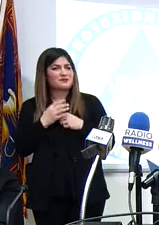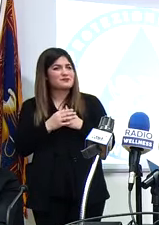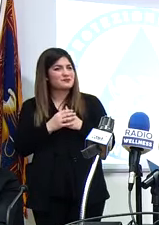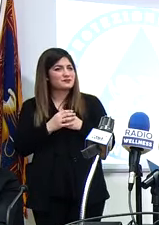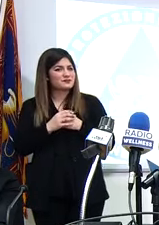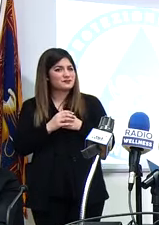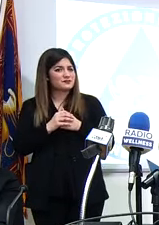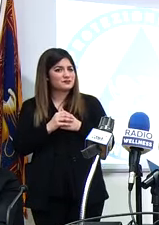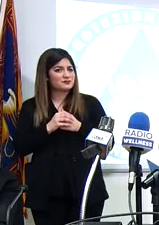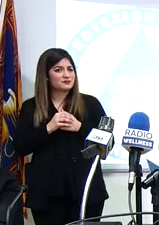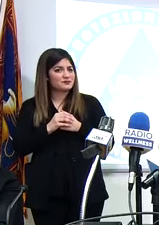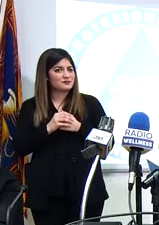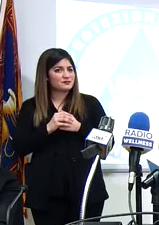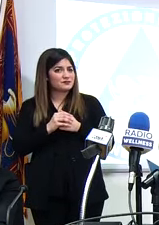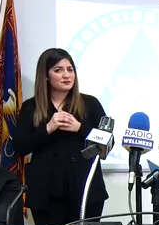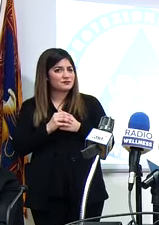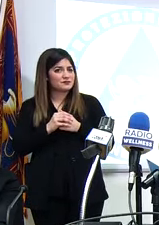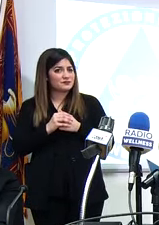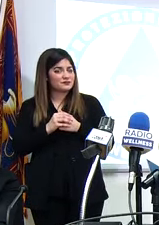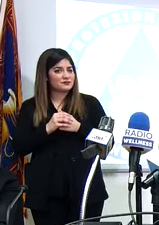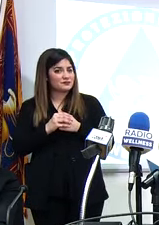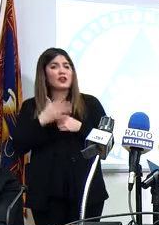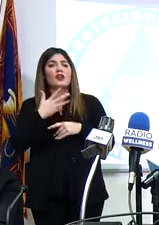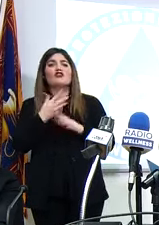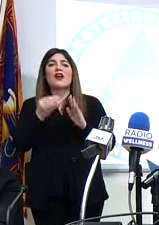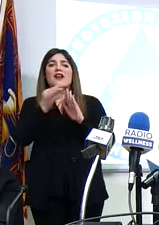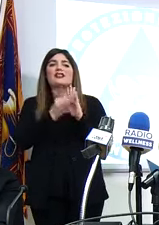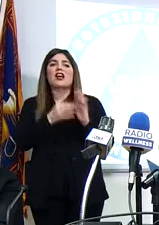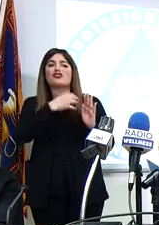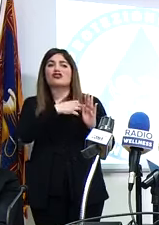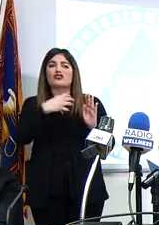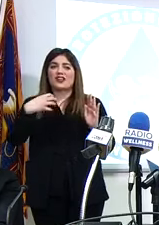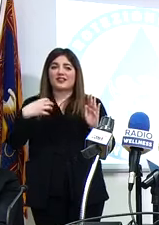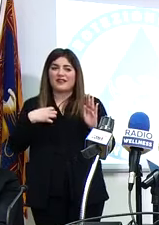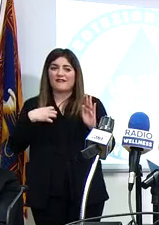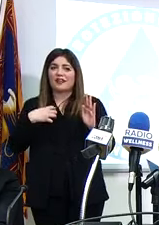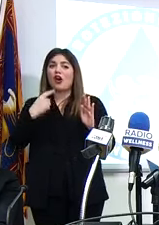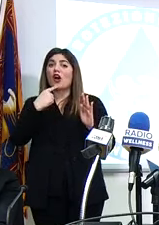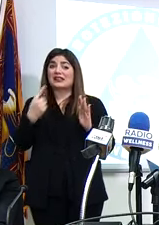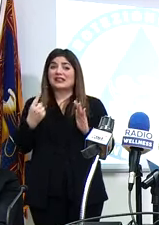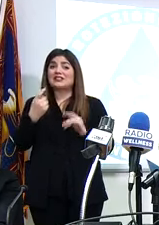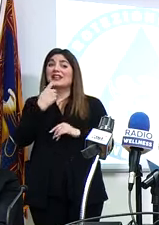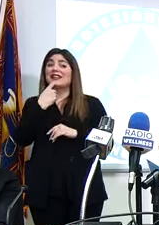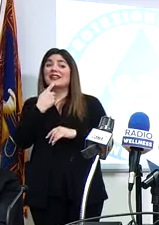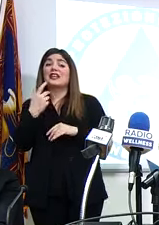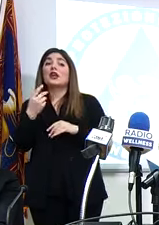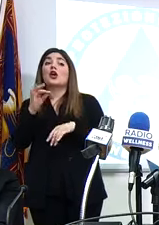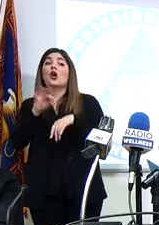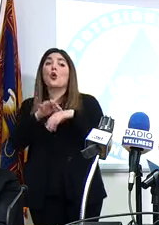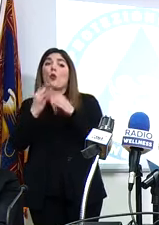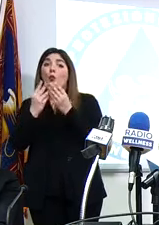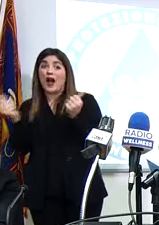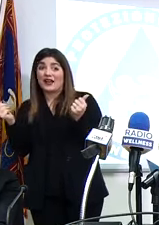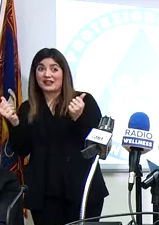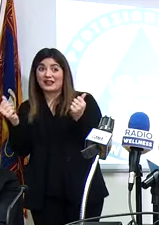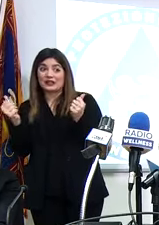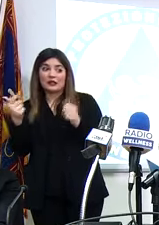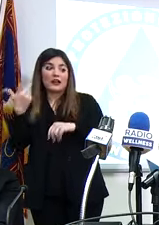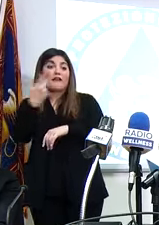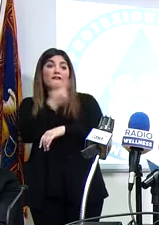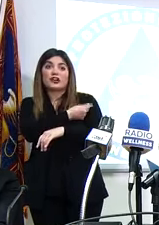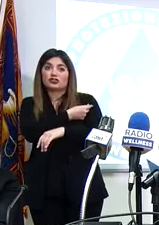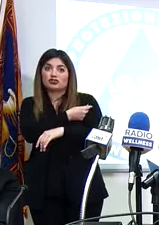sostiene l'immediata necessità e la sicurezza del vaccino nel loro caso. Nei guariti non va quindi praticato, almeno